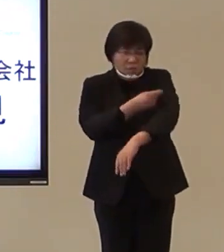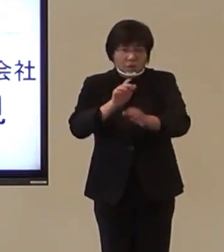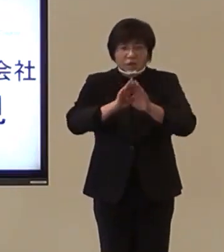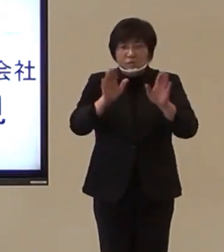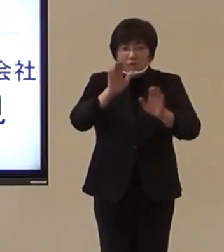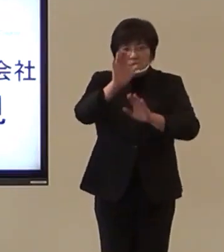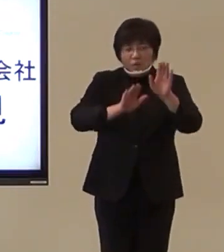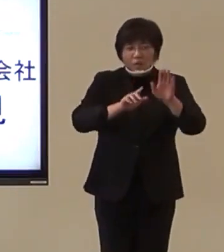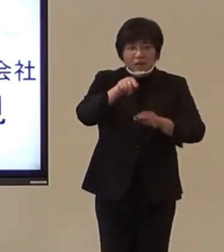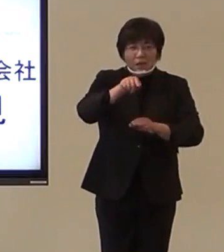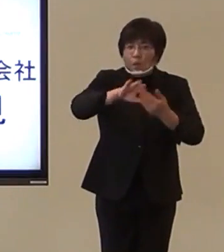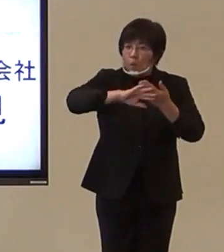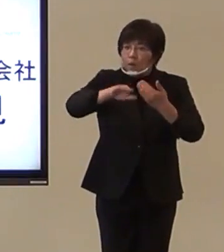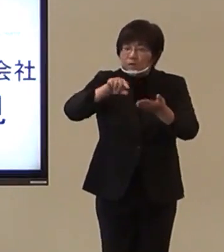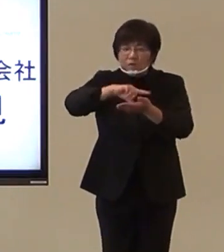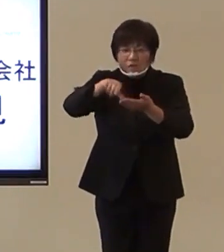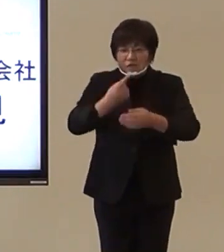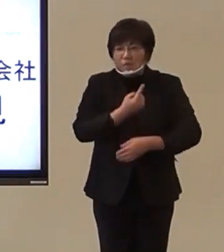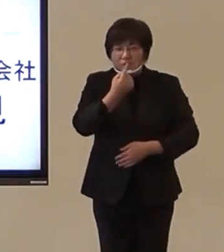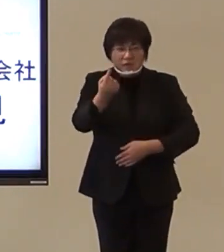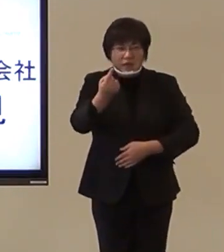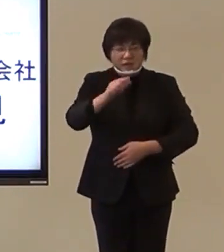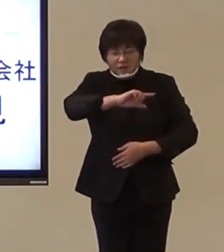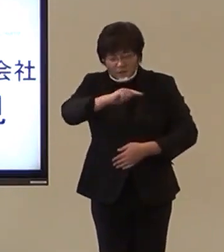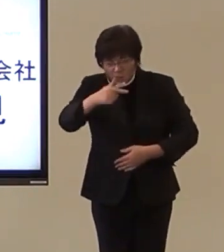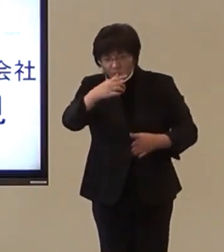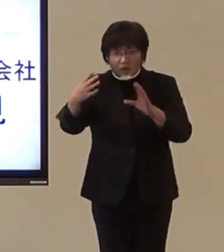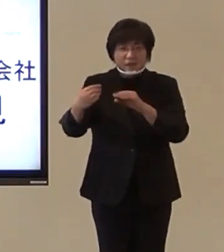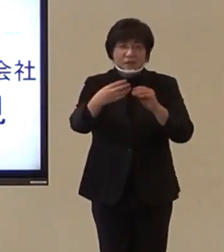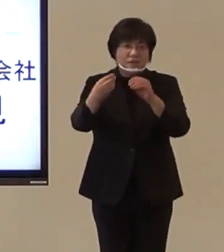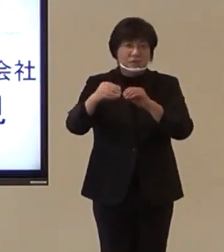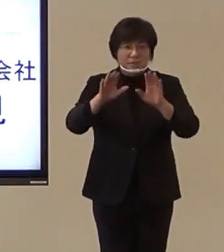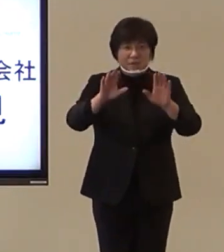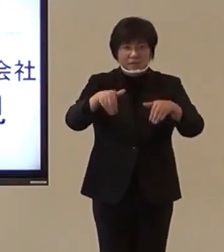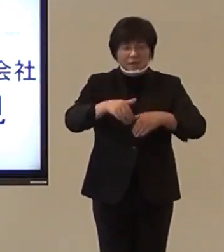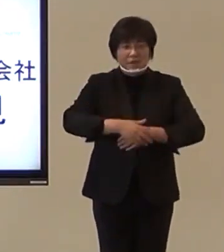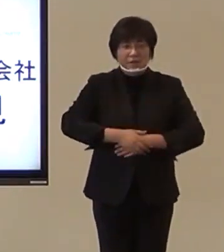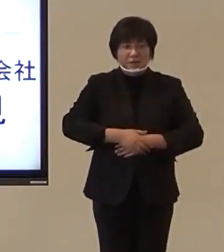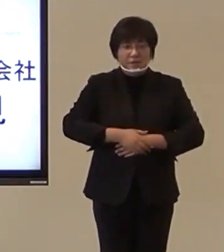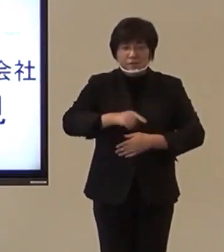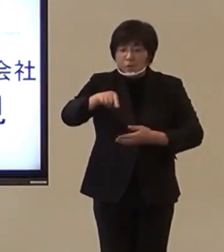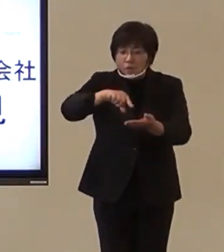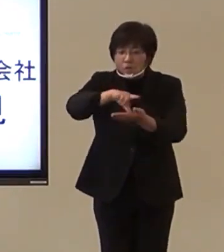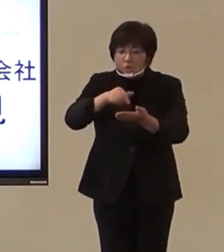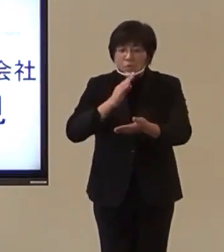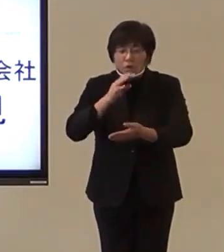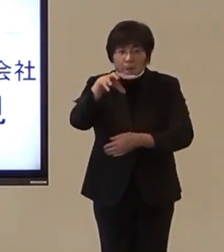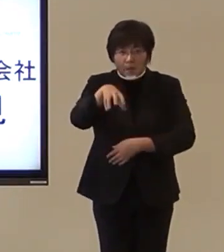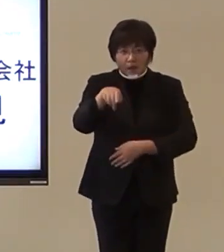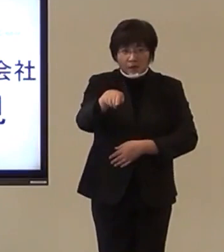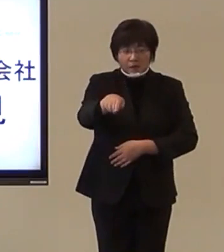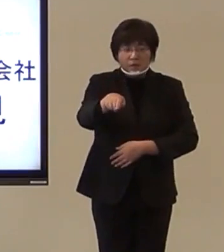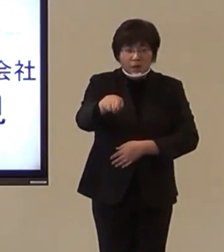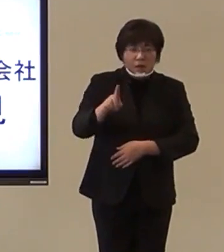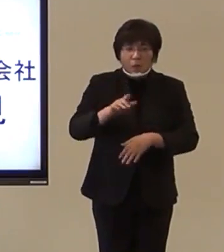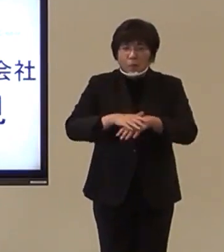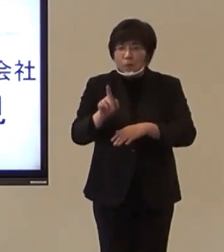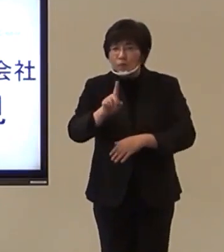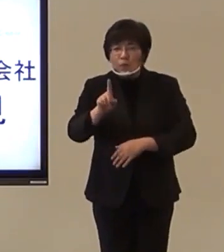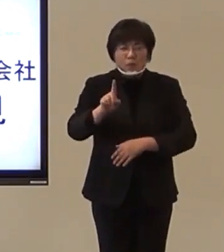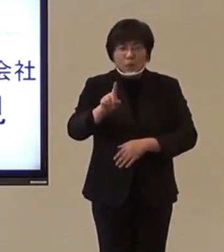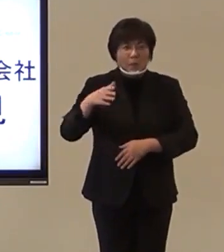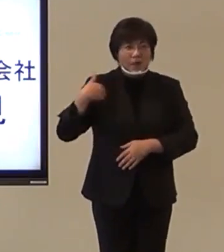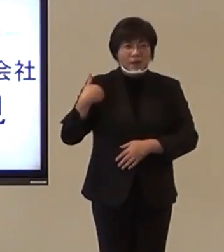。それから地区やなんかでもいろいろなことを話しています。その中では地区の現場においてもですね、どうしていいかわから